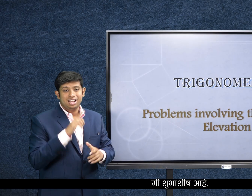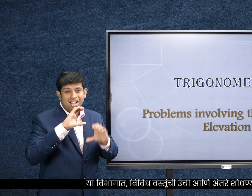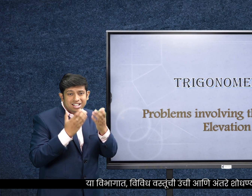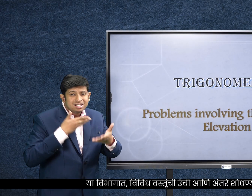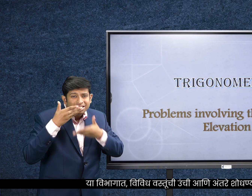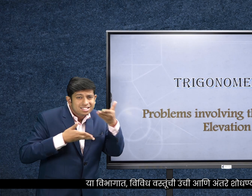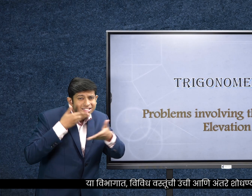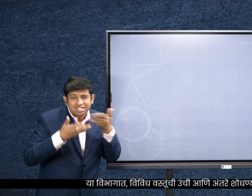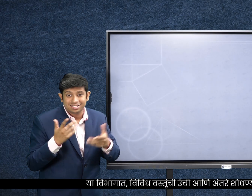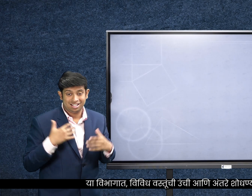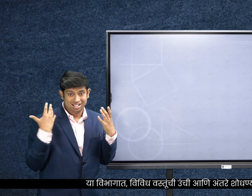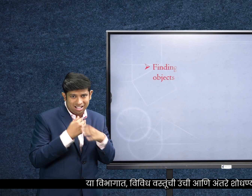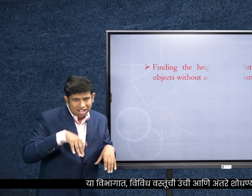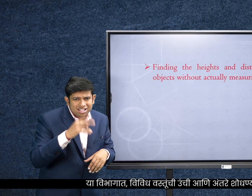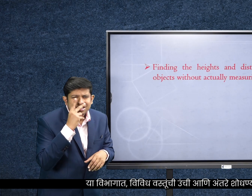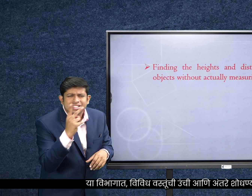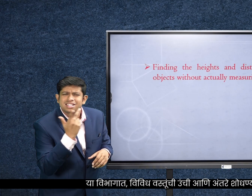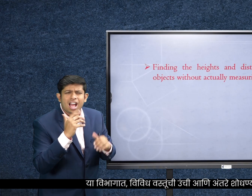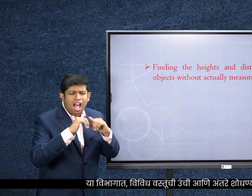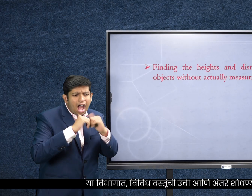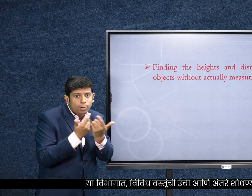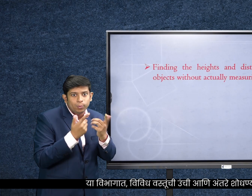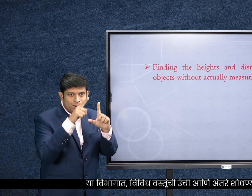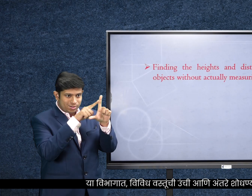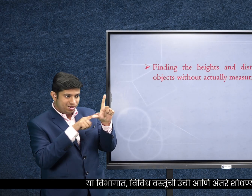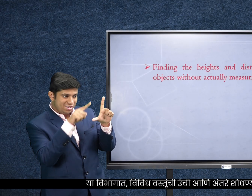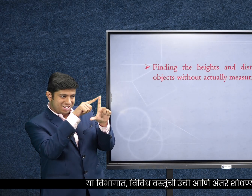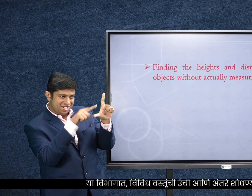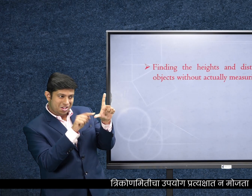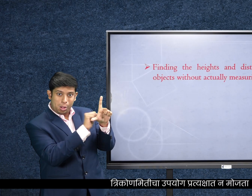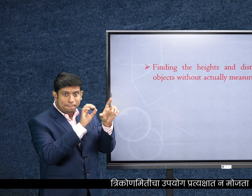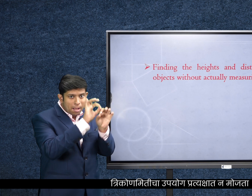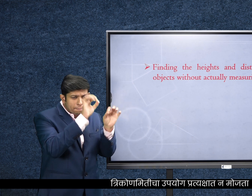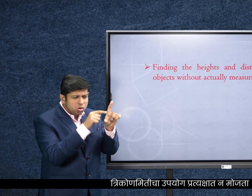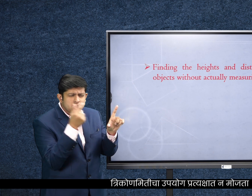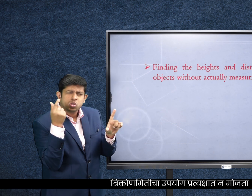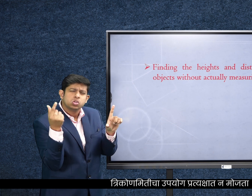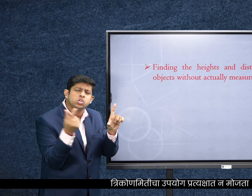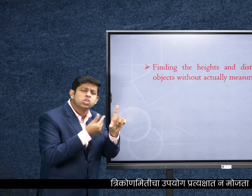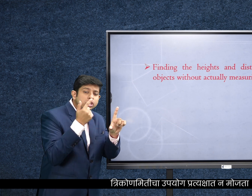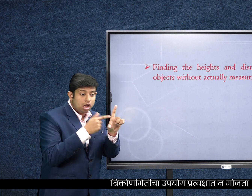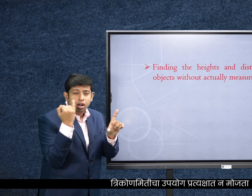या विभागात विविध वस्तूंची उंची आणि अंतरे शोधण्यासाठी त्रिकोणमितीचा उपयोग प्रत्यक्षात न